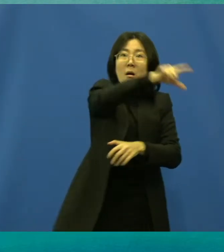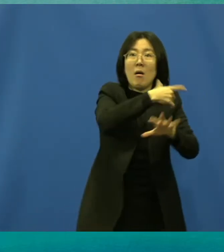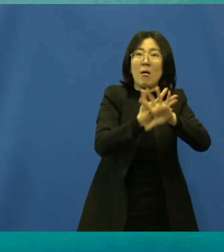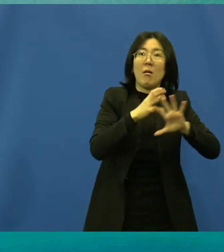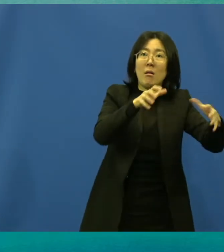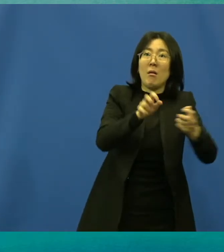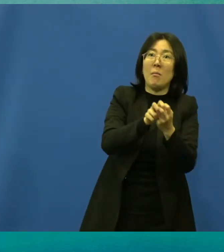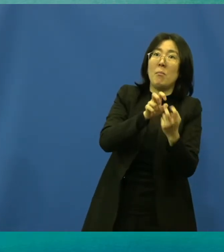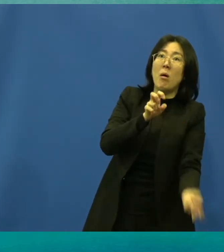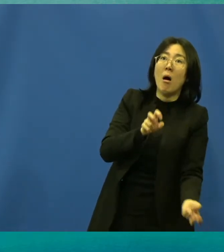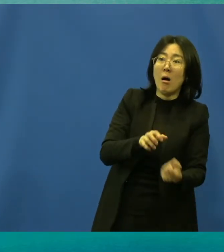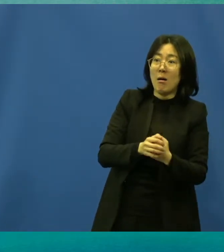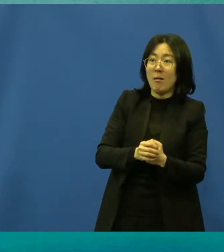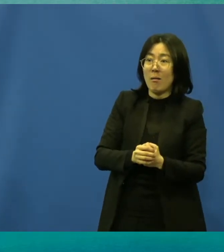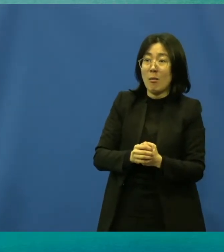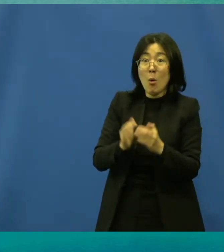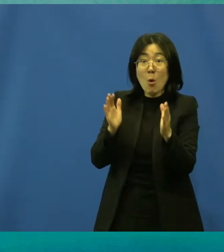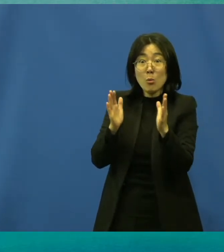흘렀습니다.